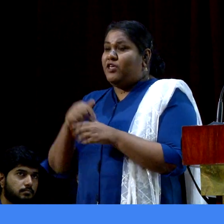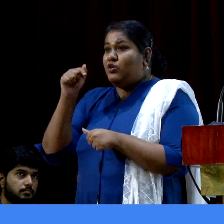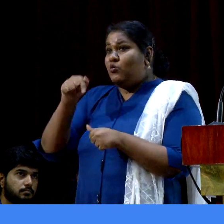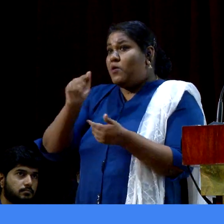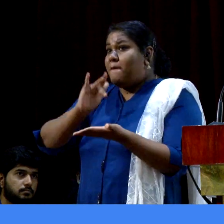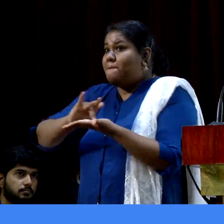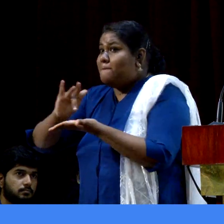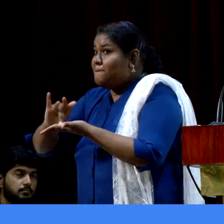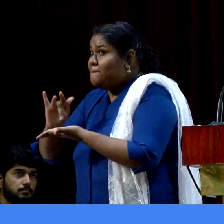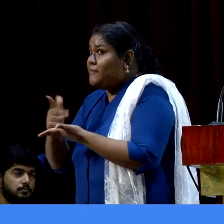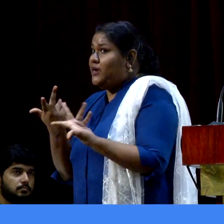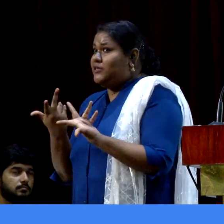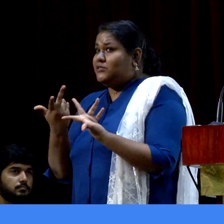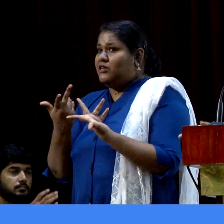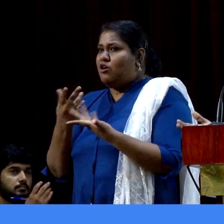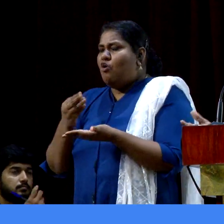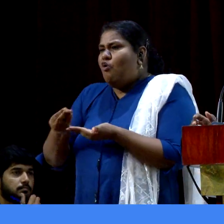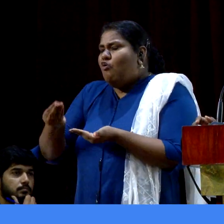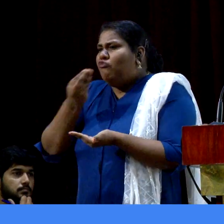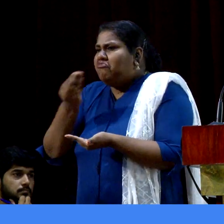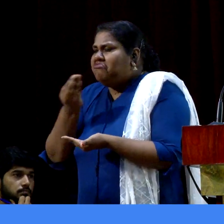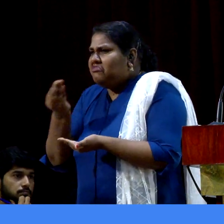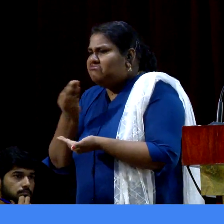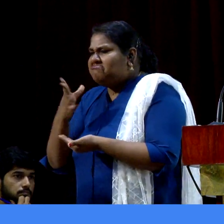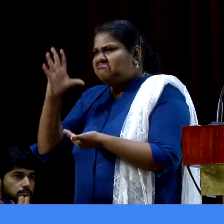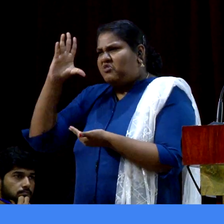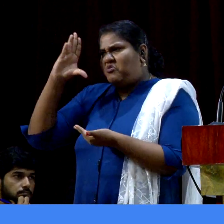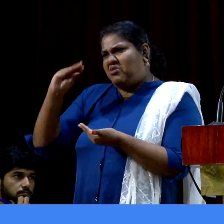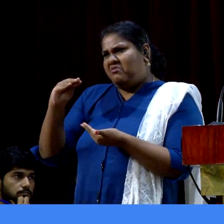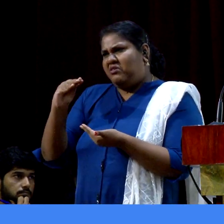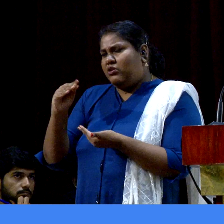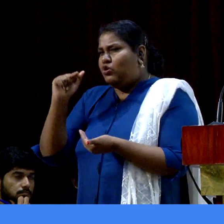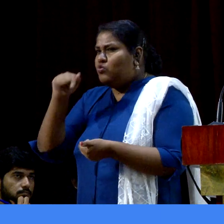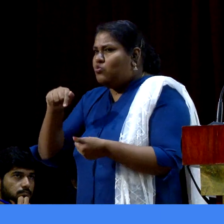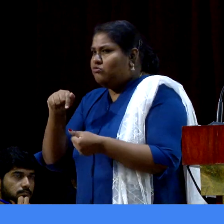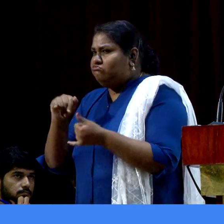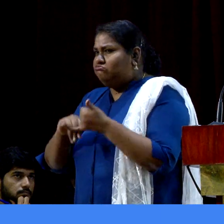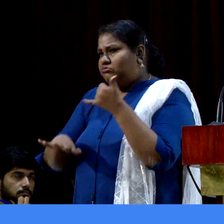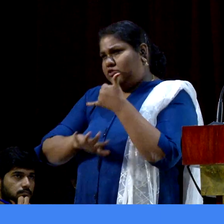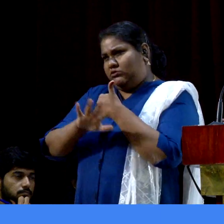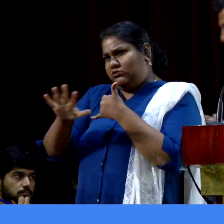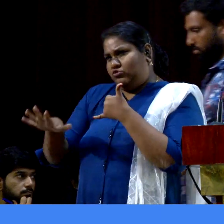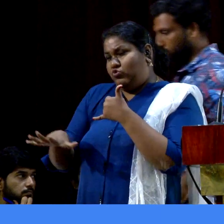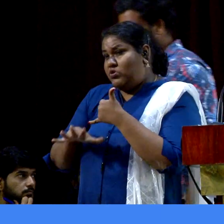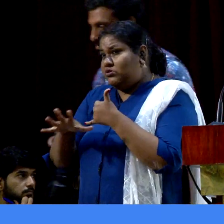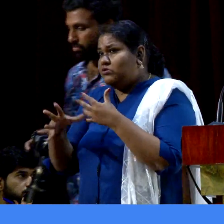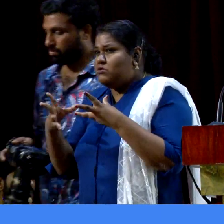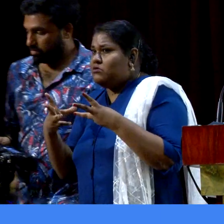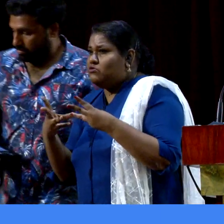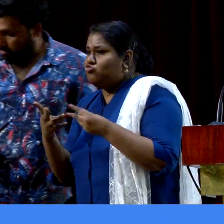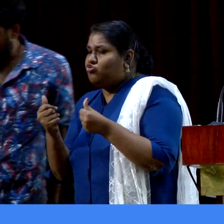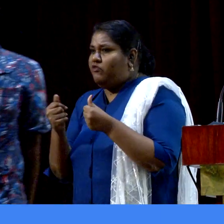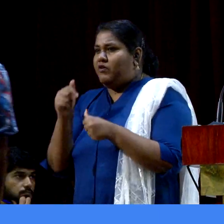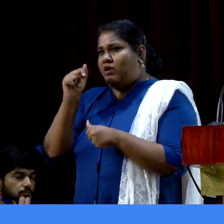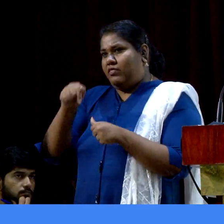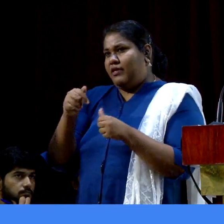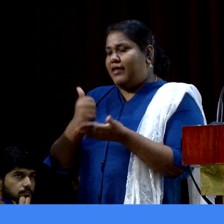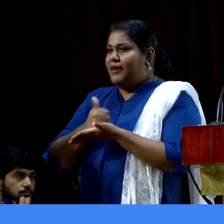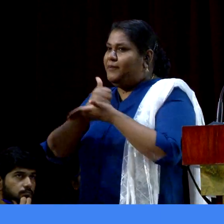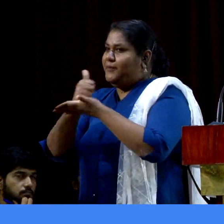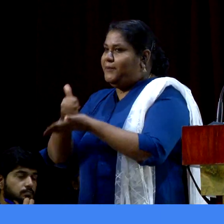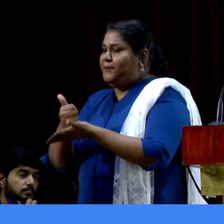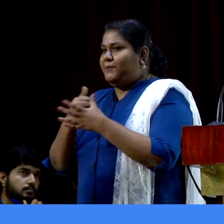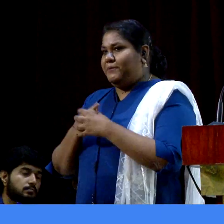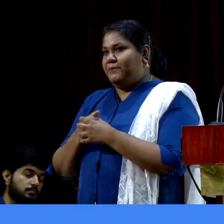அப்படிப்பட்ட நமக்கு உணவு பஞ்சம் என்ற ஒரு நிலை கூட வந்துவிடுமா என்று வந்த பொழுது, அதை தீர்த்து வைப்பதற்காக தோன்றிய ஒரு